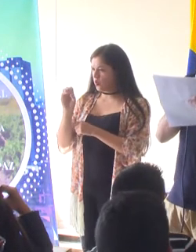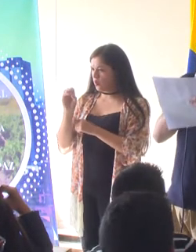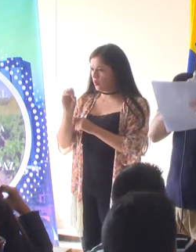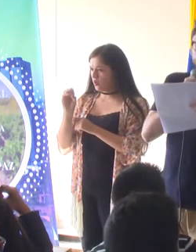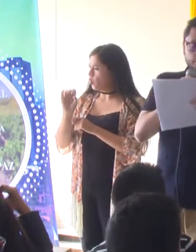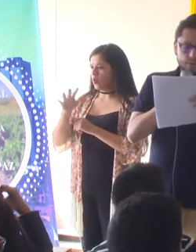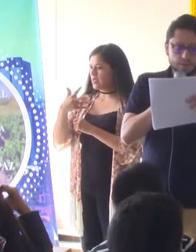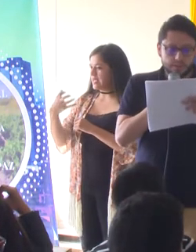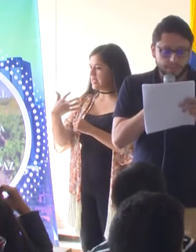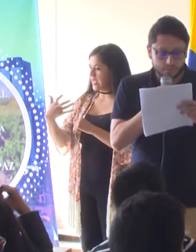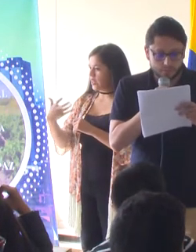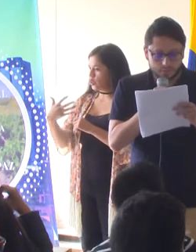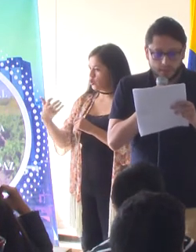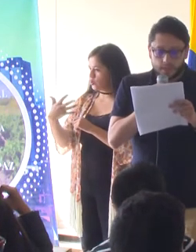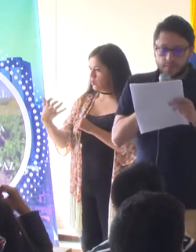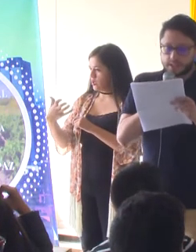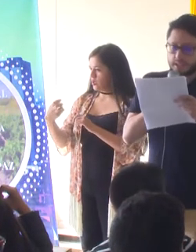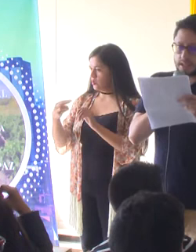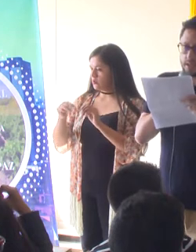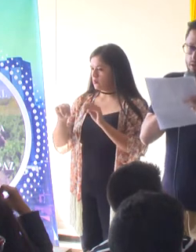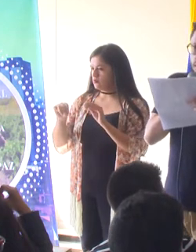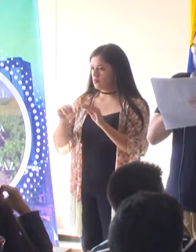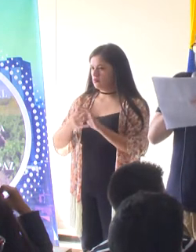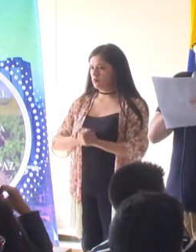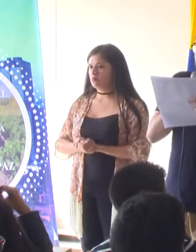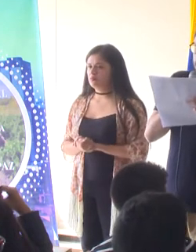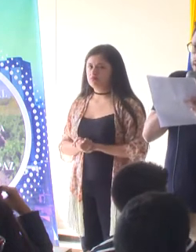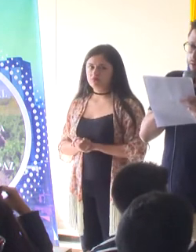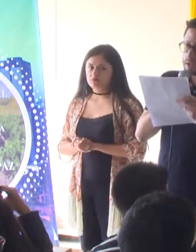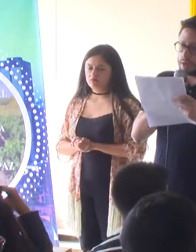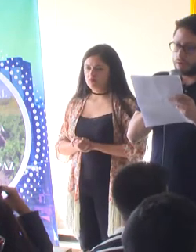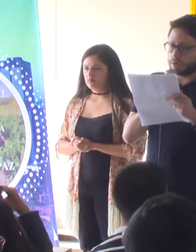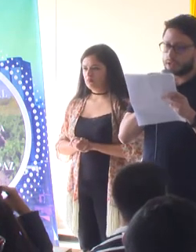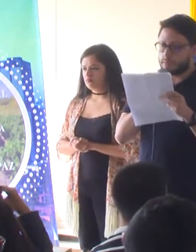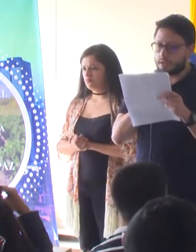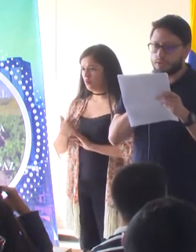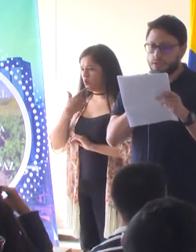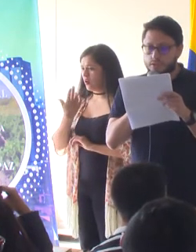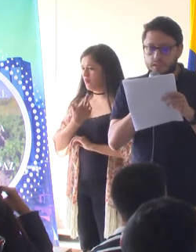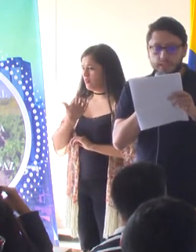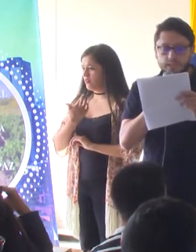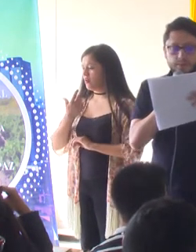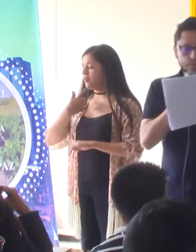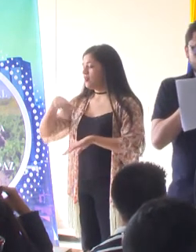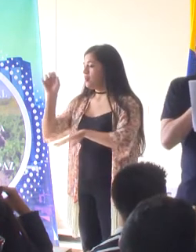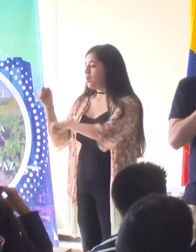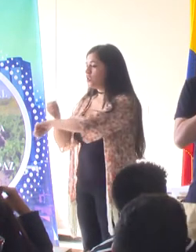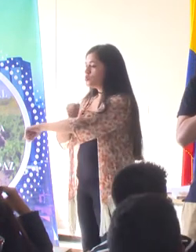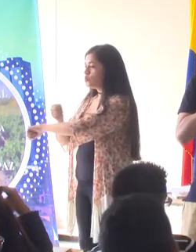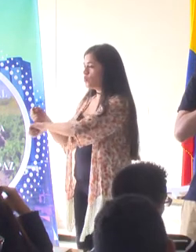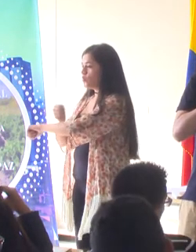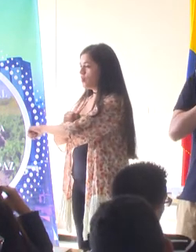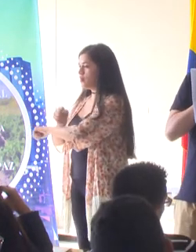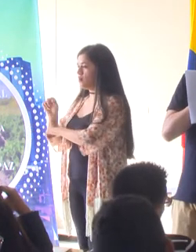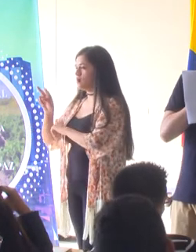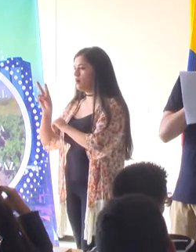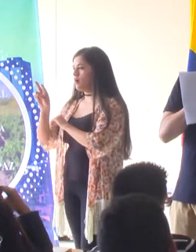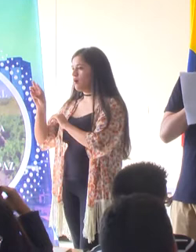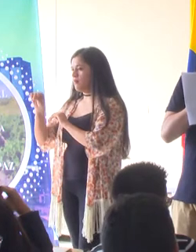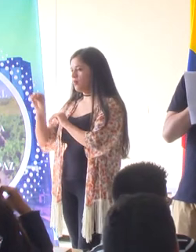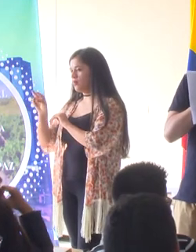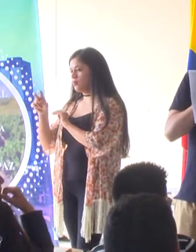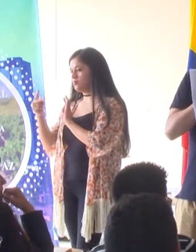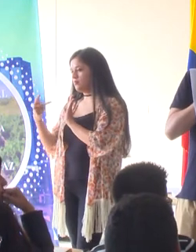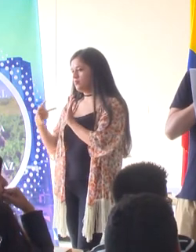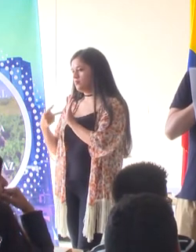alto es de 32 millones de pesos mientras que en los cerros de su base cotiza un lote de mil 270 metros cuadrados en 4 mil